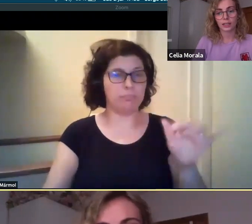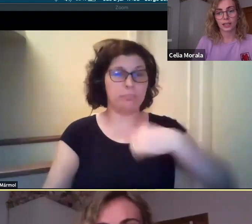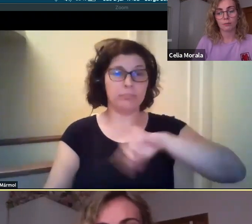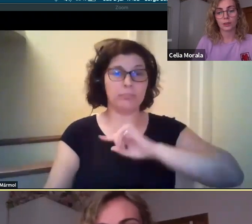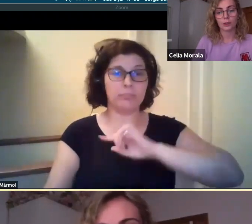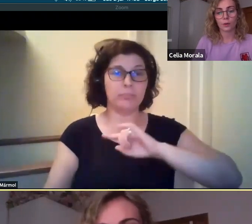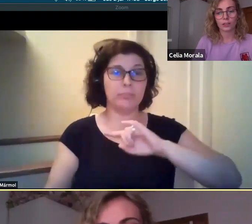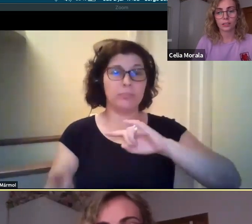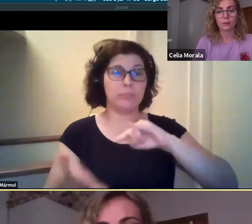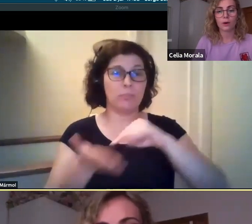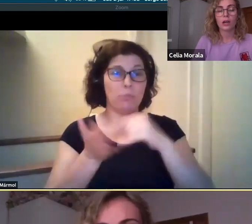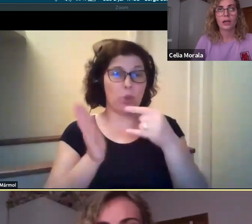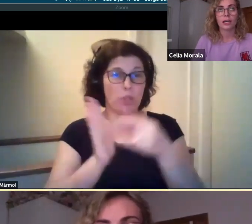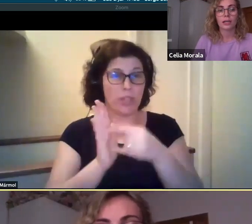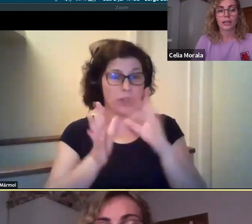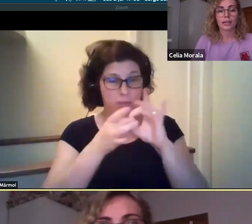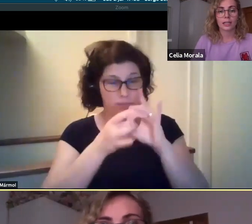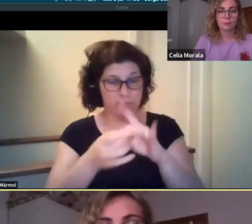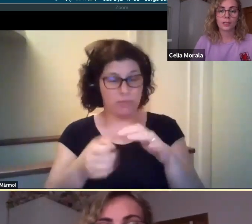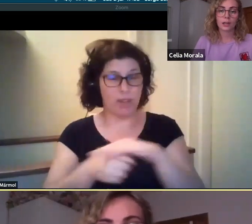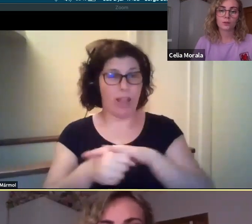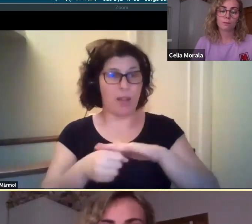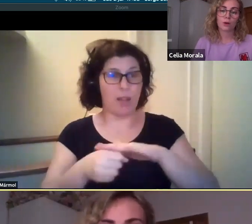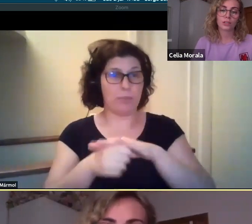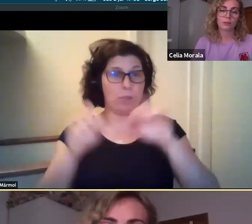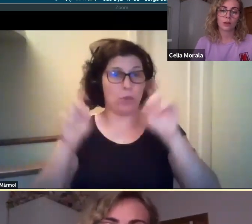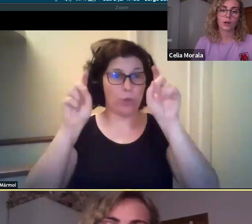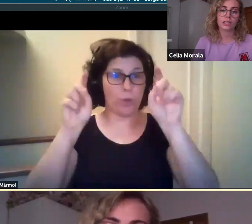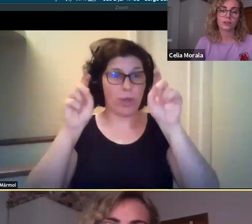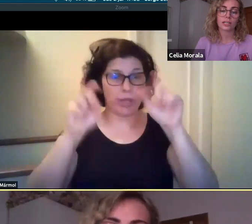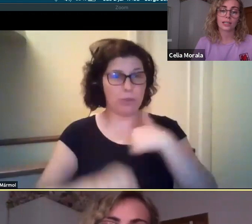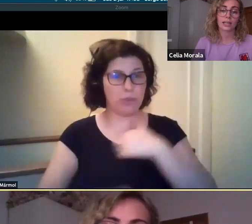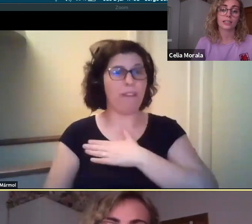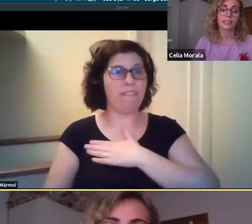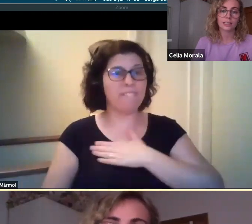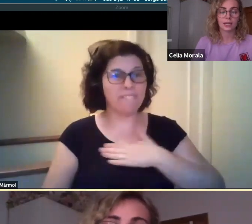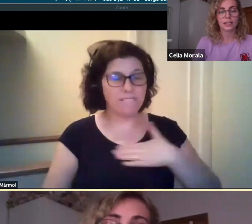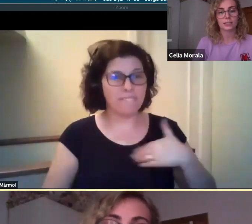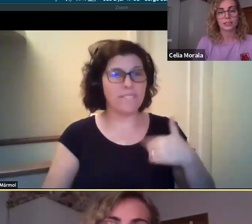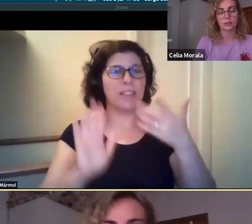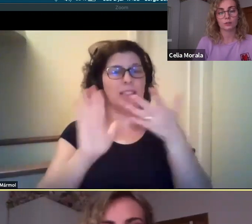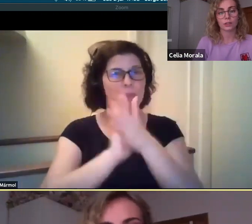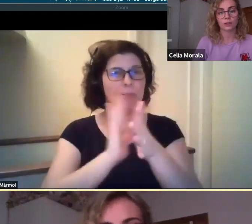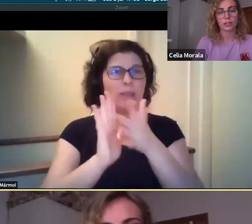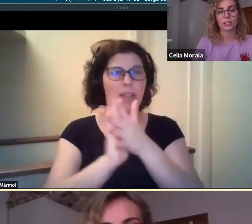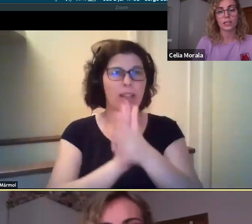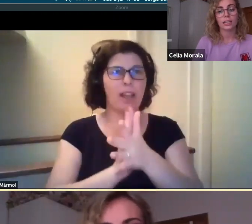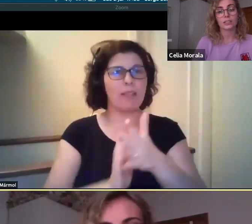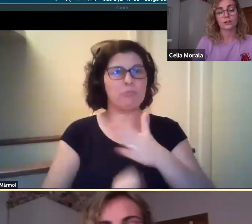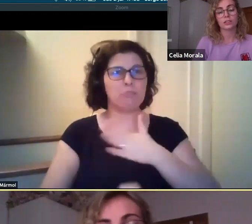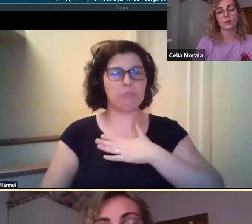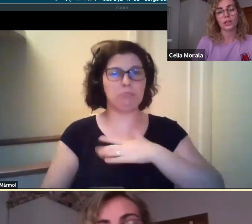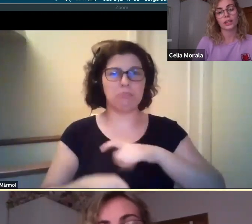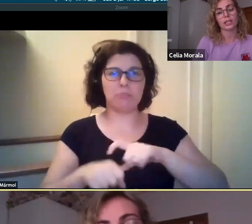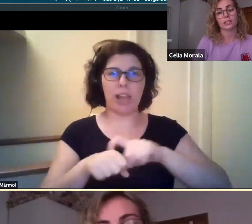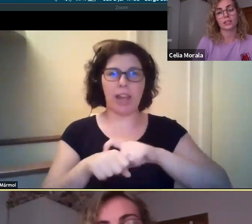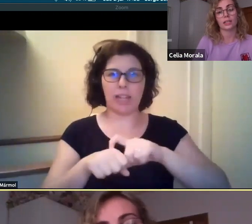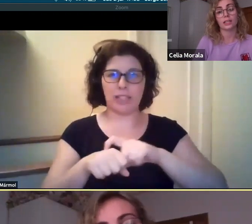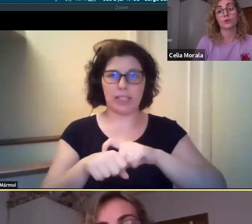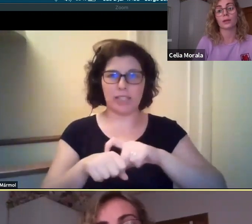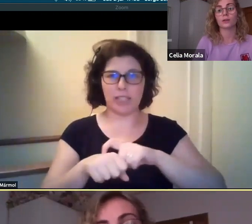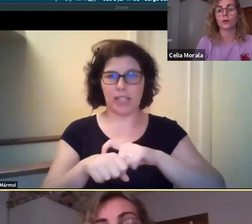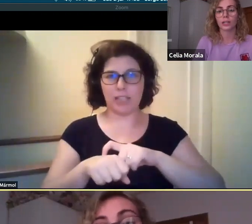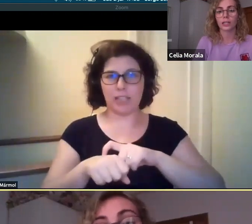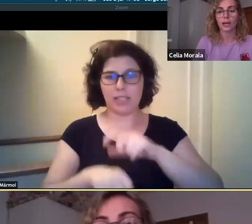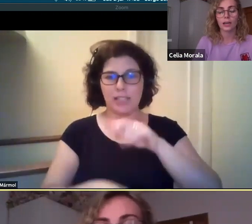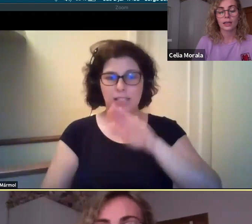enmarcan en el ámbito educativo, quería explicaros un poco también cuáles son las características de estos menores y las consecuencias de